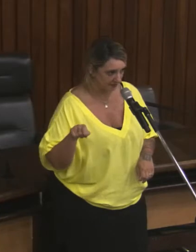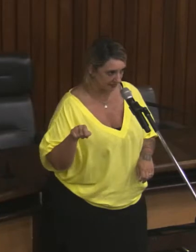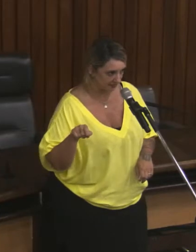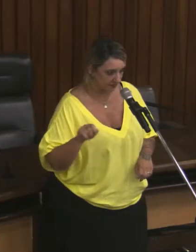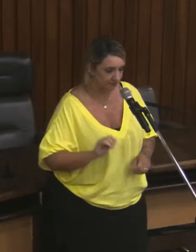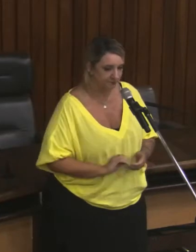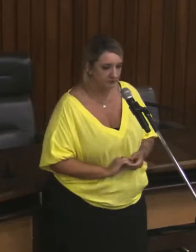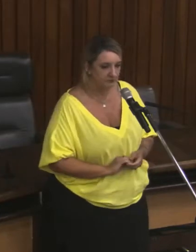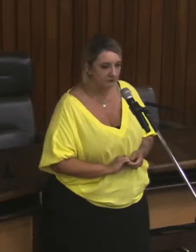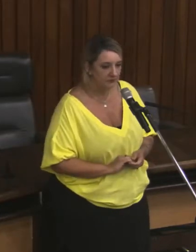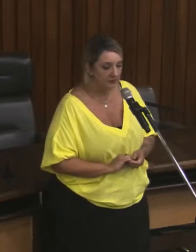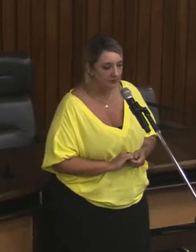começa.